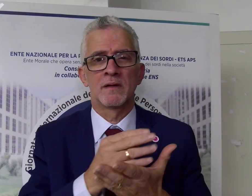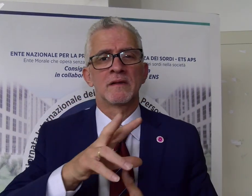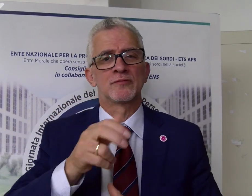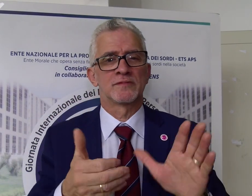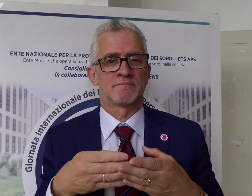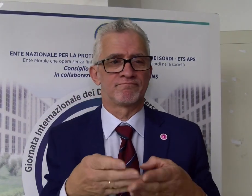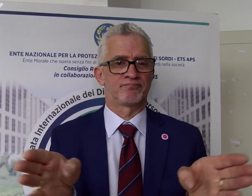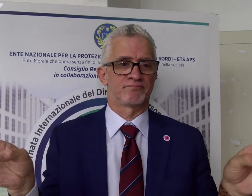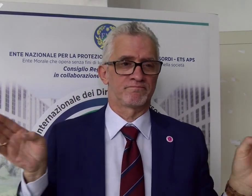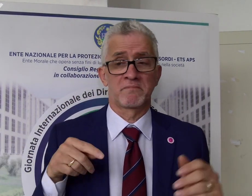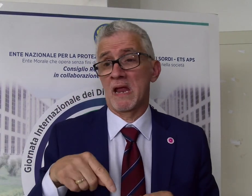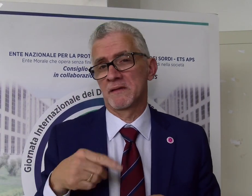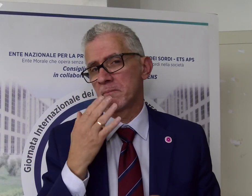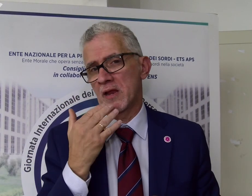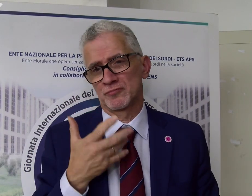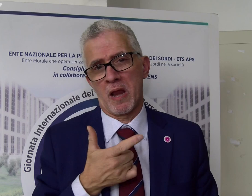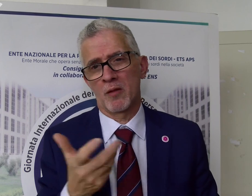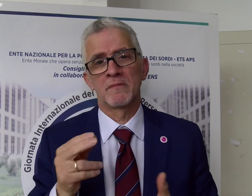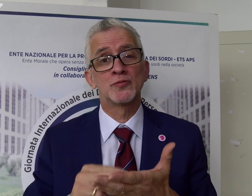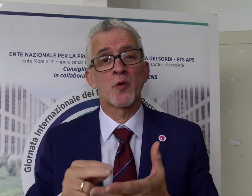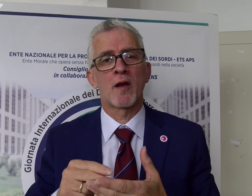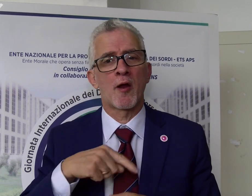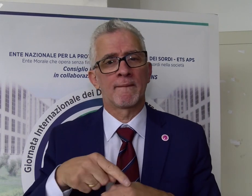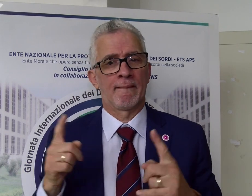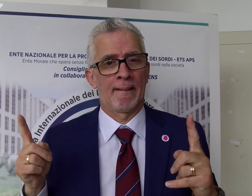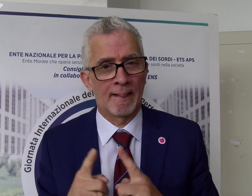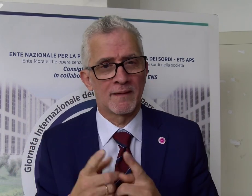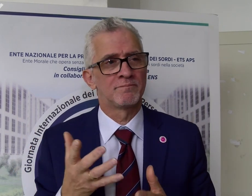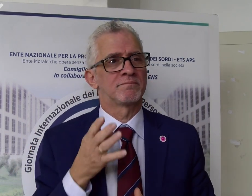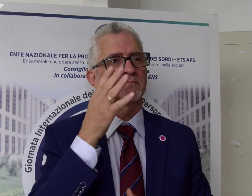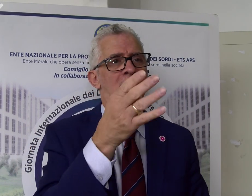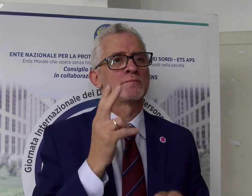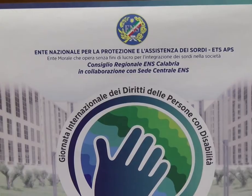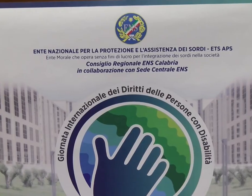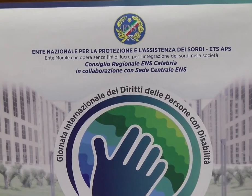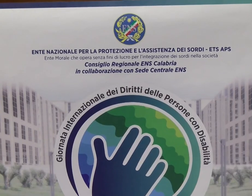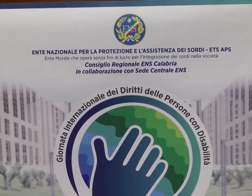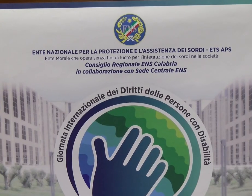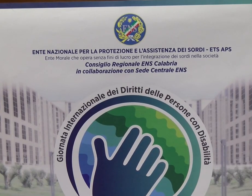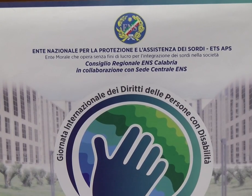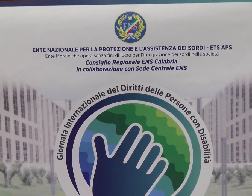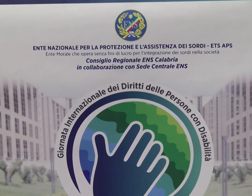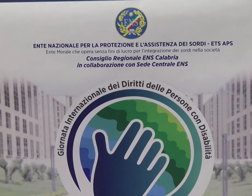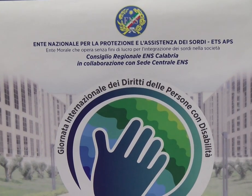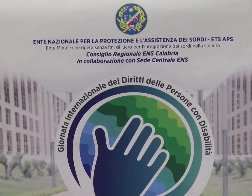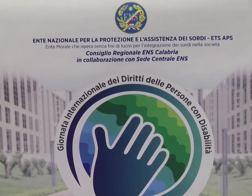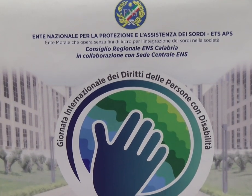interpretariato in lingua dei segni italiana che possano consentire una piena inclusione quotidiana delle persone sorde penso anche alle emittenti